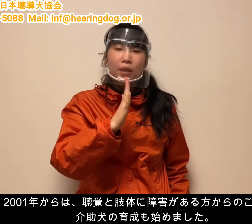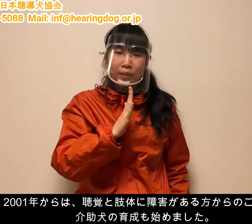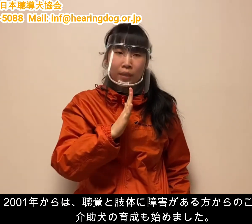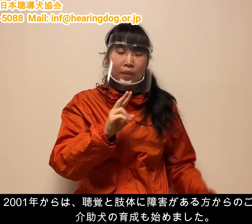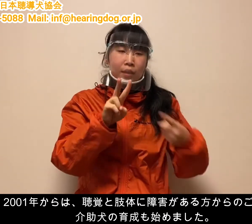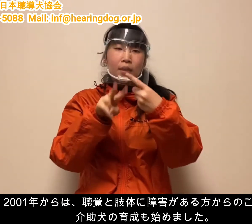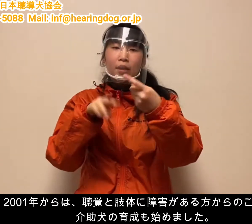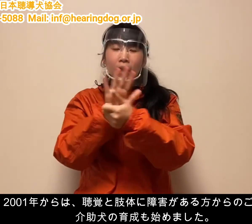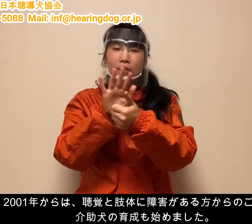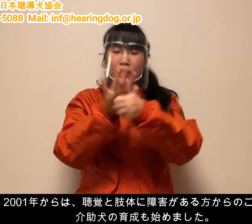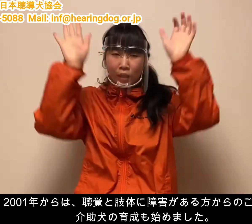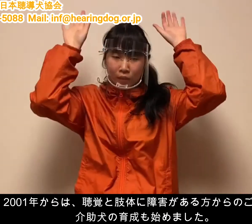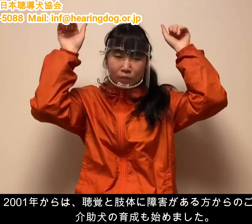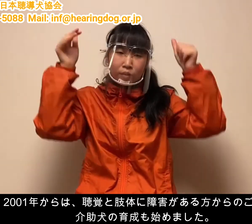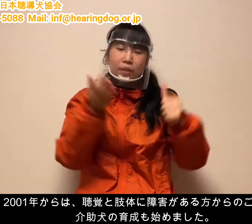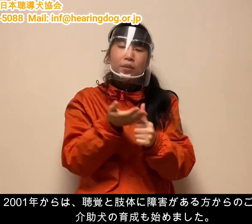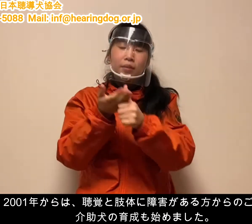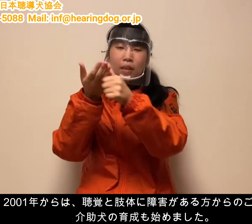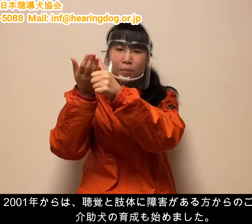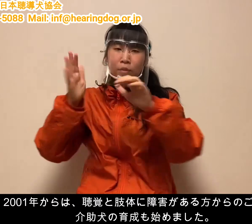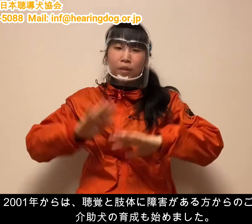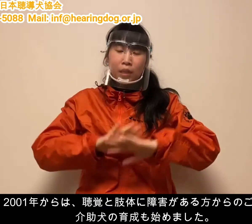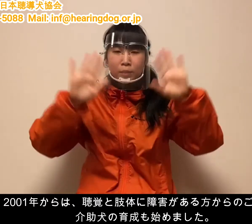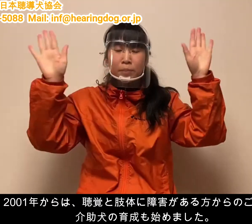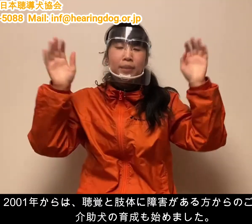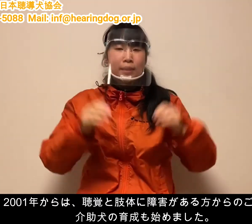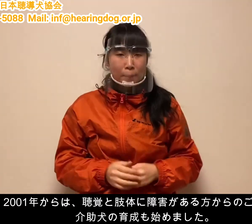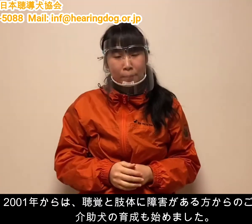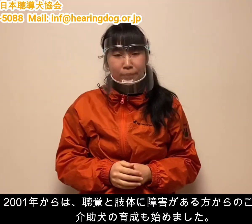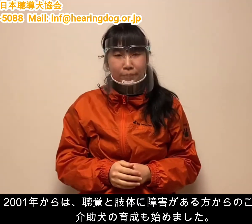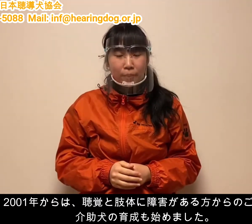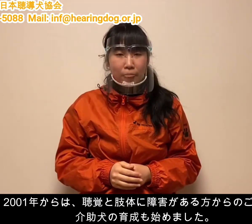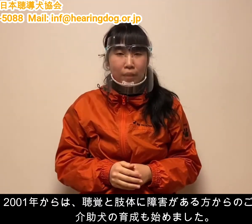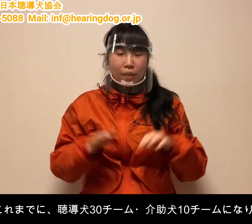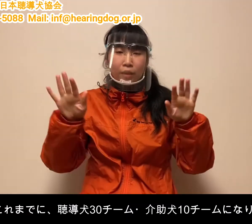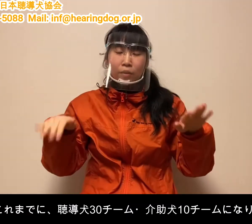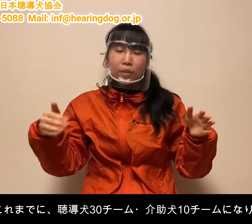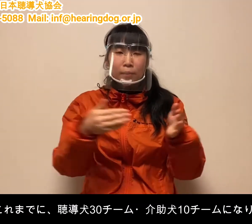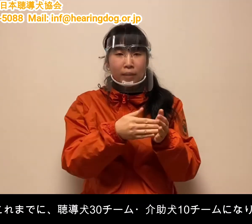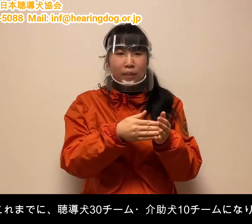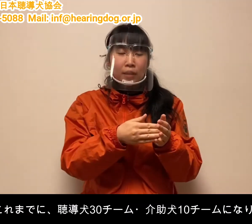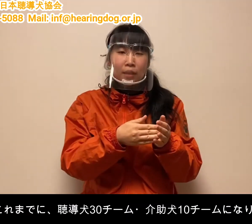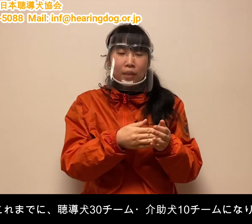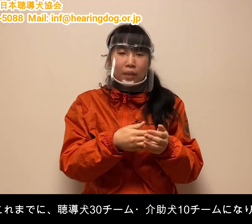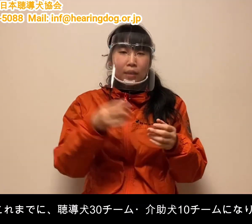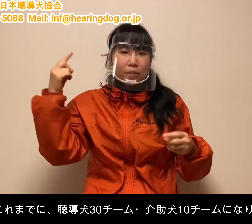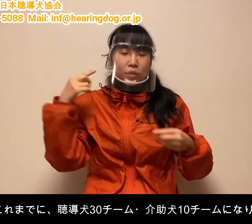で介助犬の育成も始めました。これまでに聴